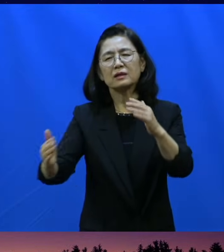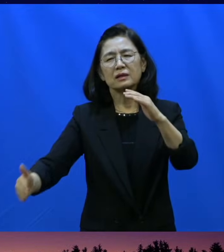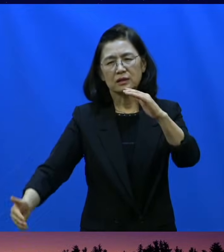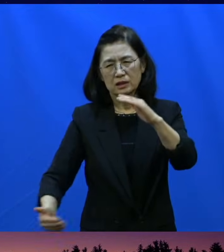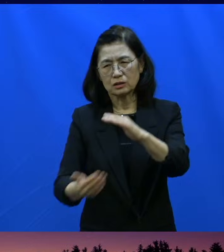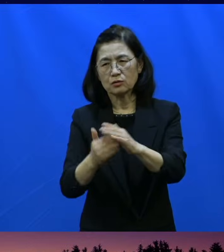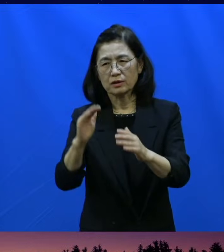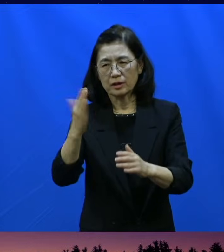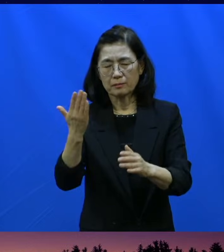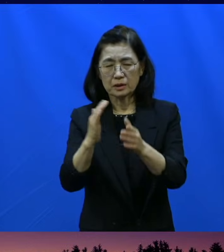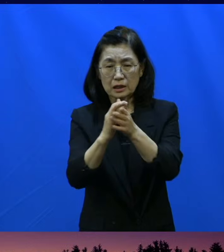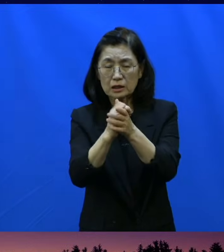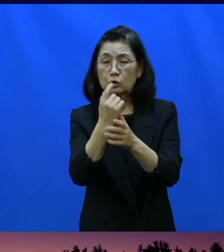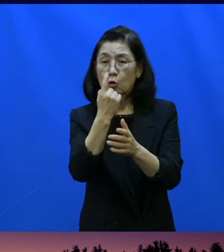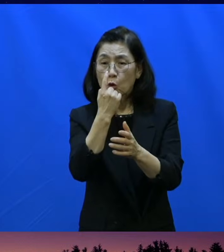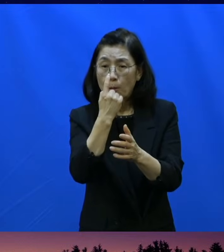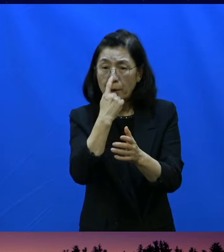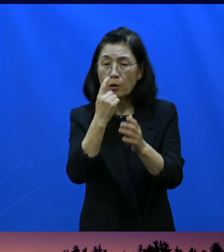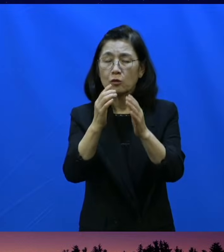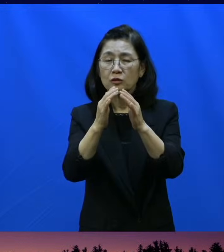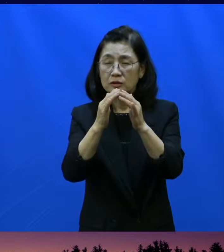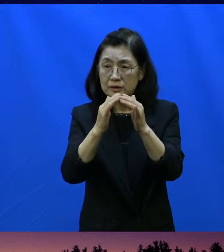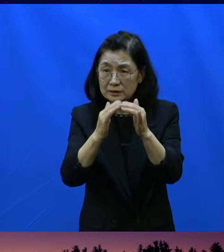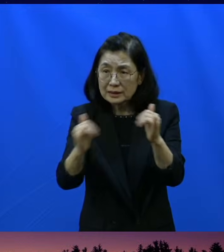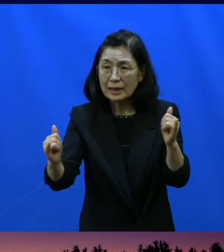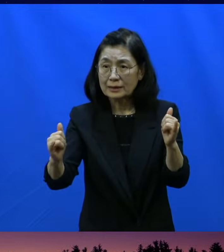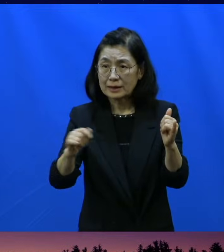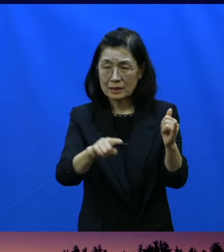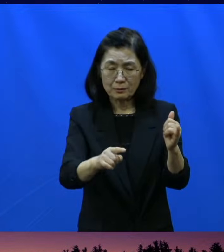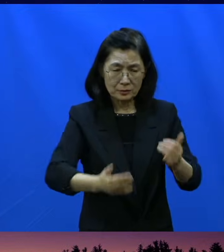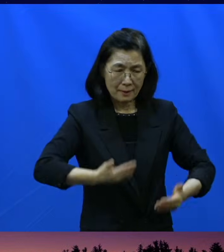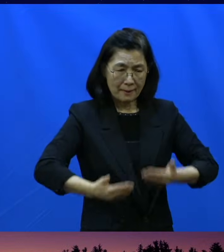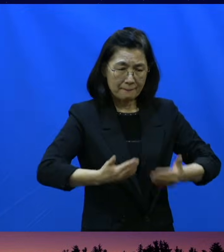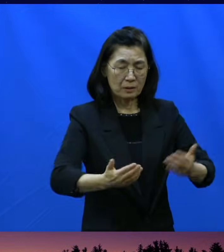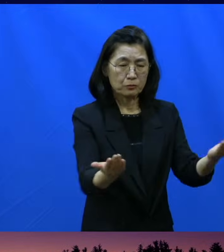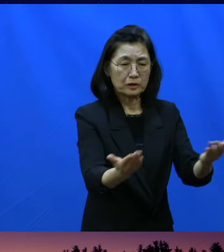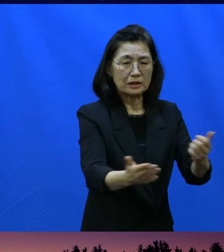기도를 배운 사람은 일로 인해서 기도를 미루지 않습니다.